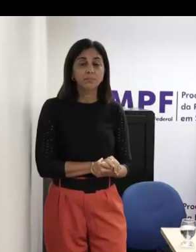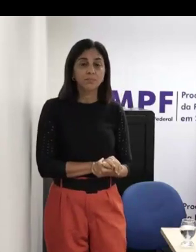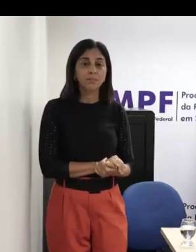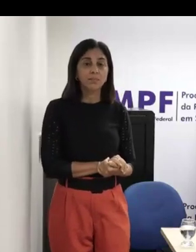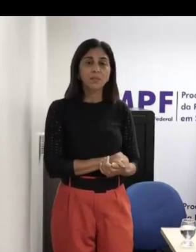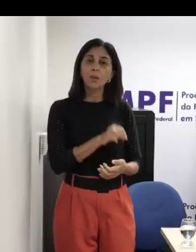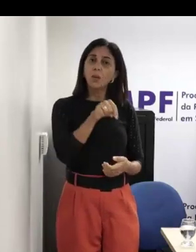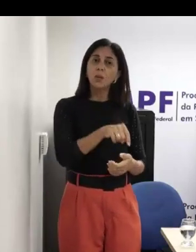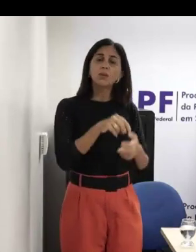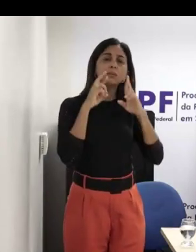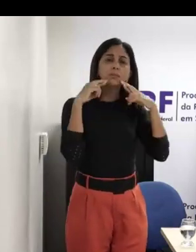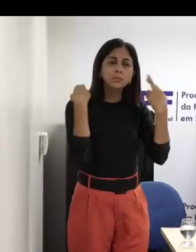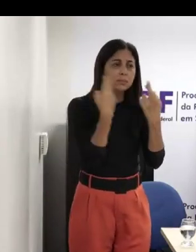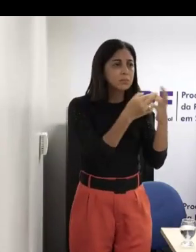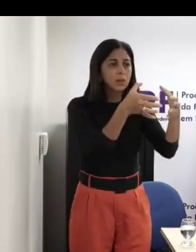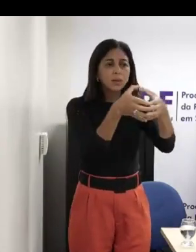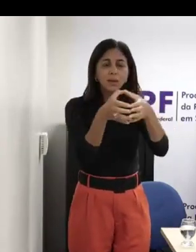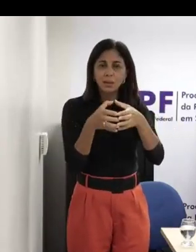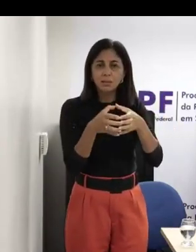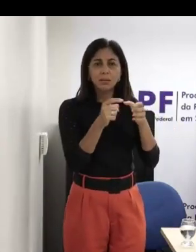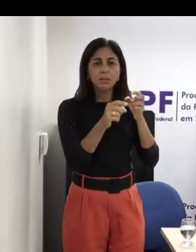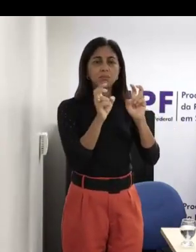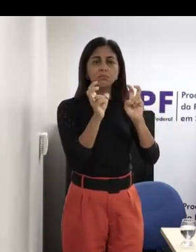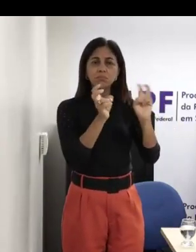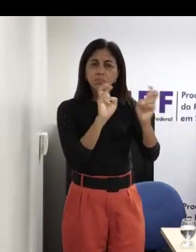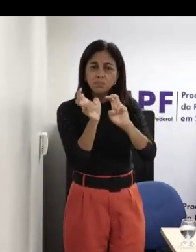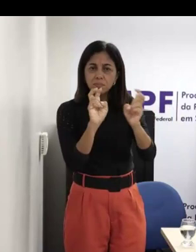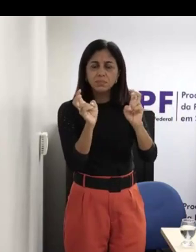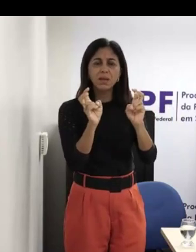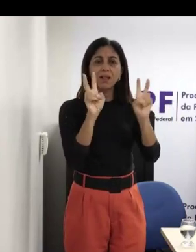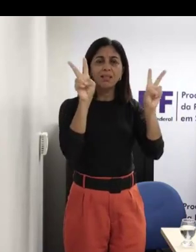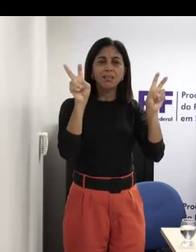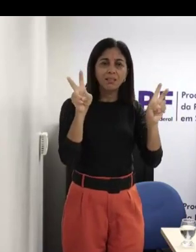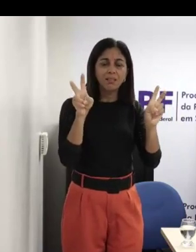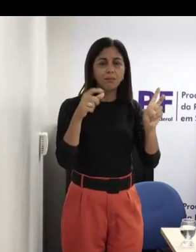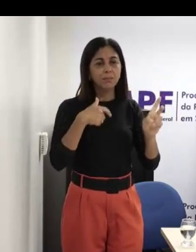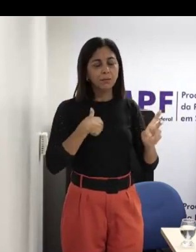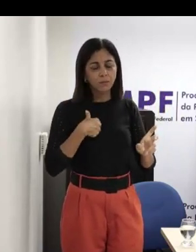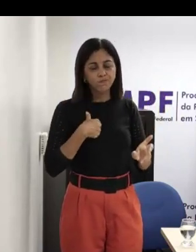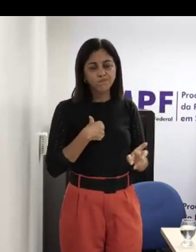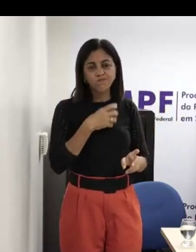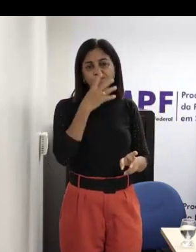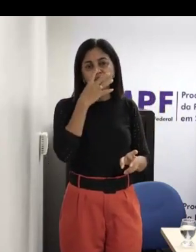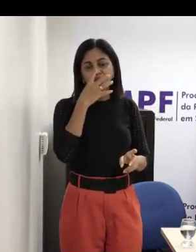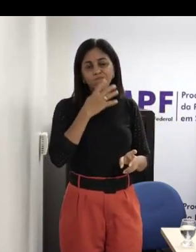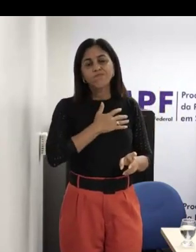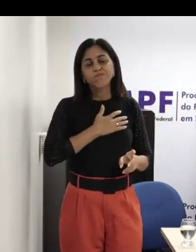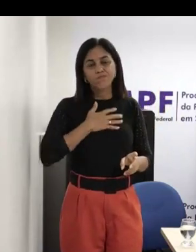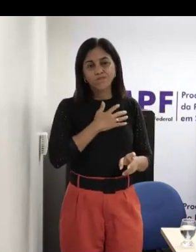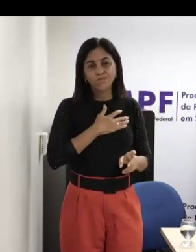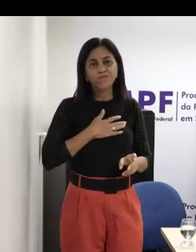desse evento desse diálogo todos vocês tão importante quando eu observo o prisma aí dos Desafios e das perspectivas